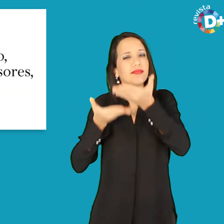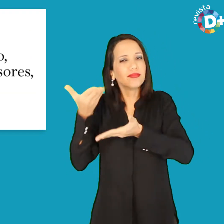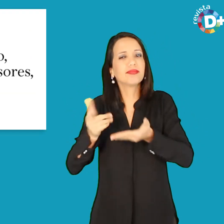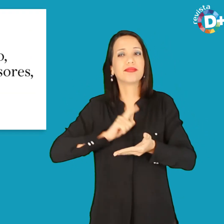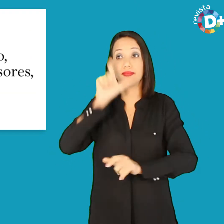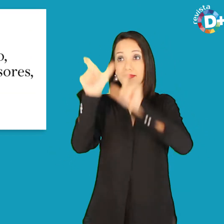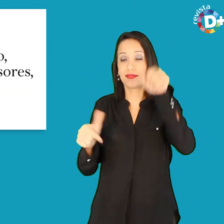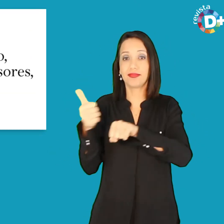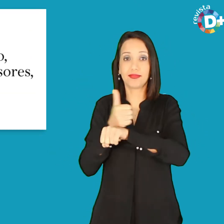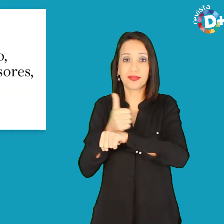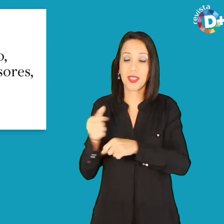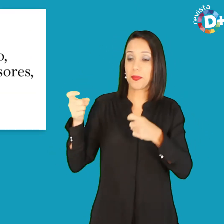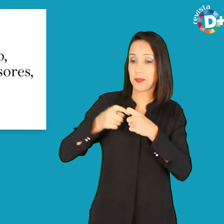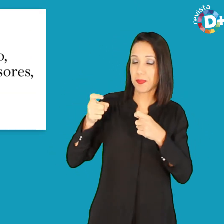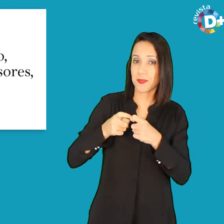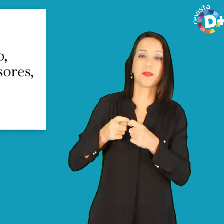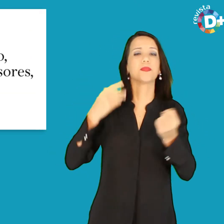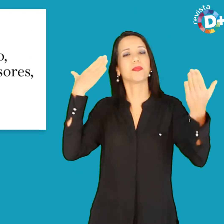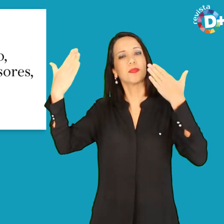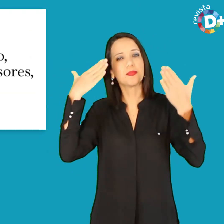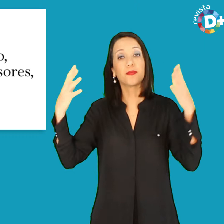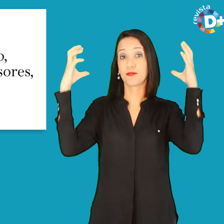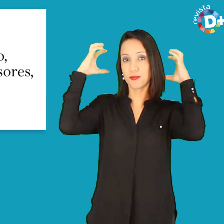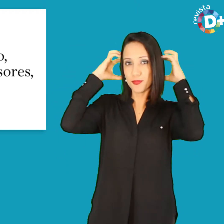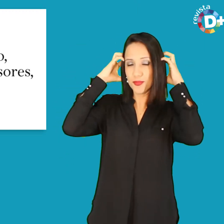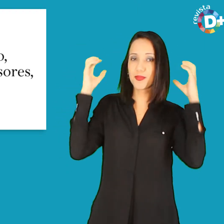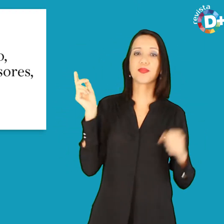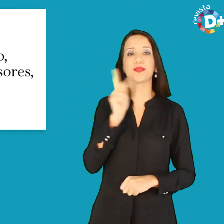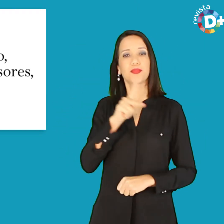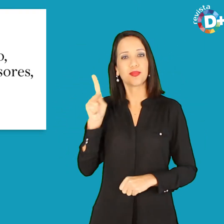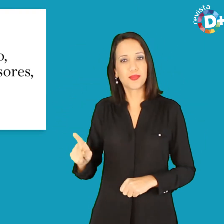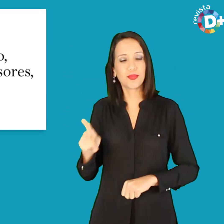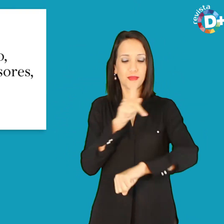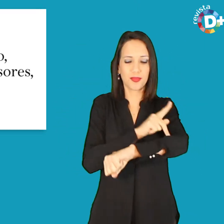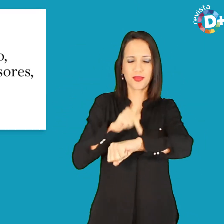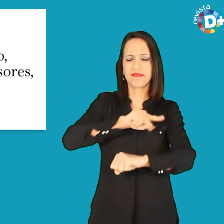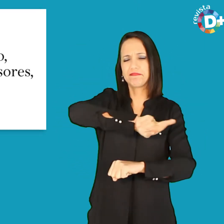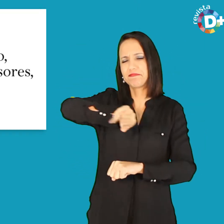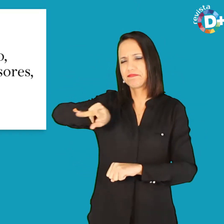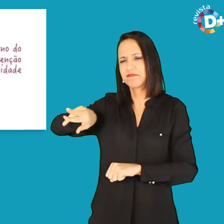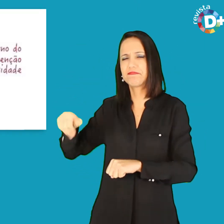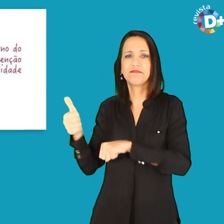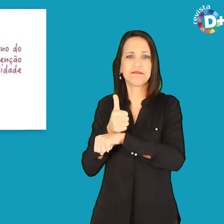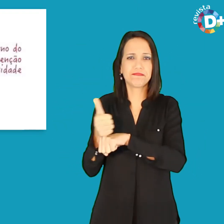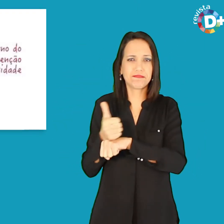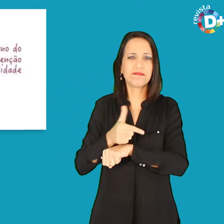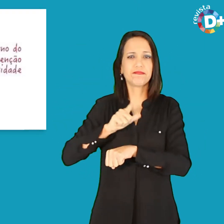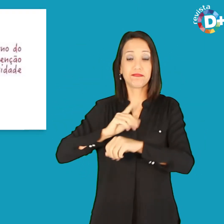médico, psicólogo, fonoaudiólogo, professores, pedagogos, etc. E quando chegam ao consultório,